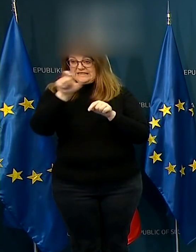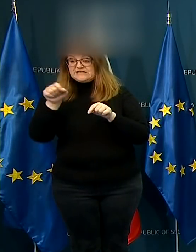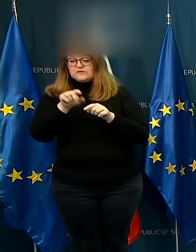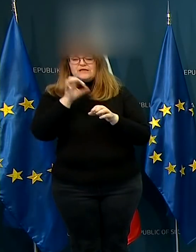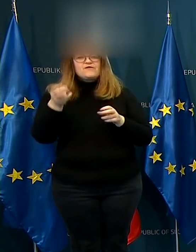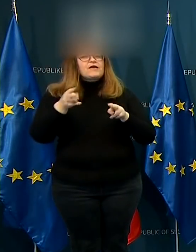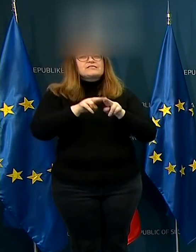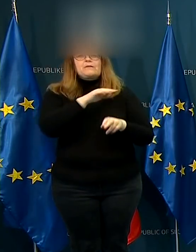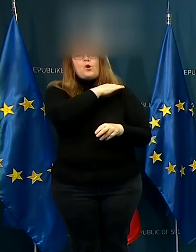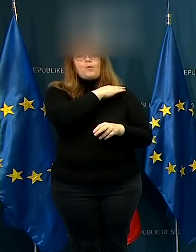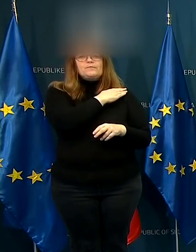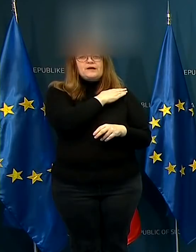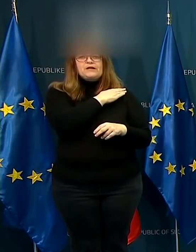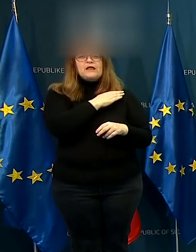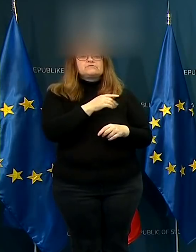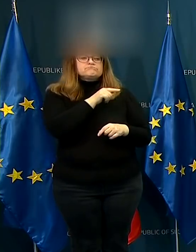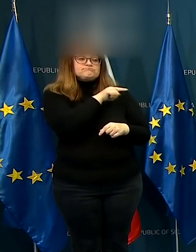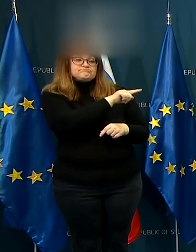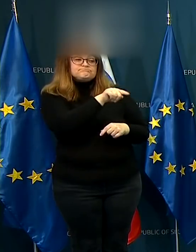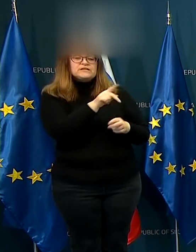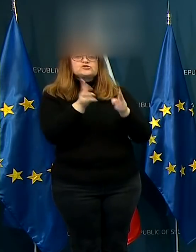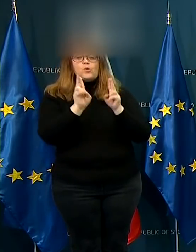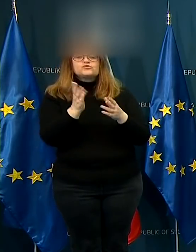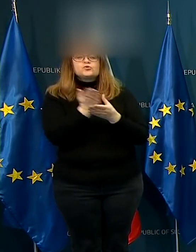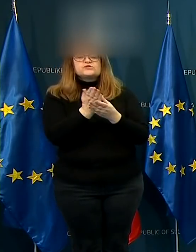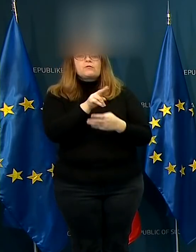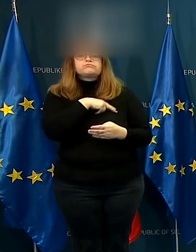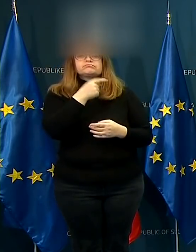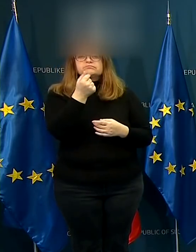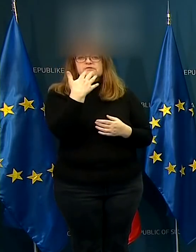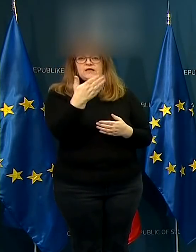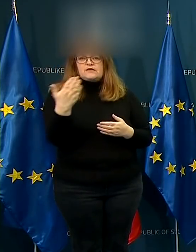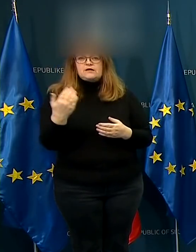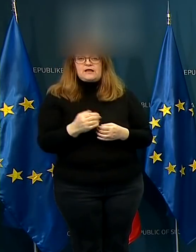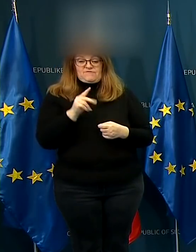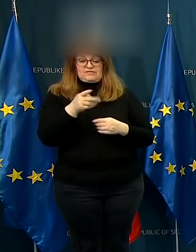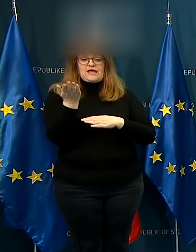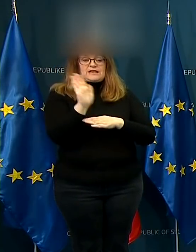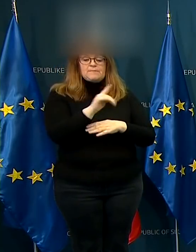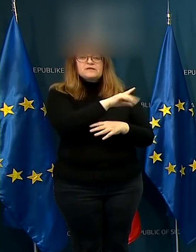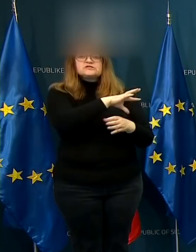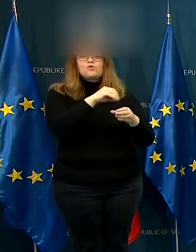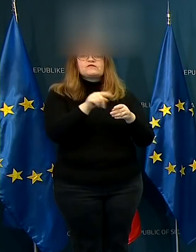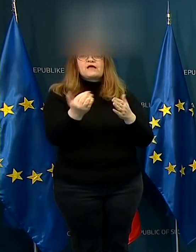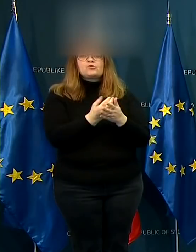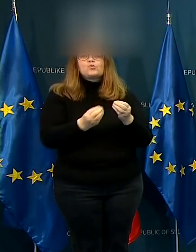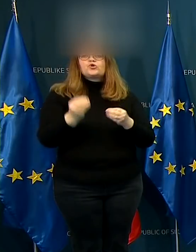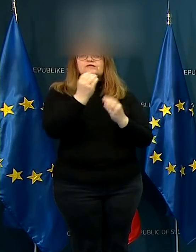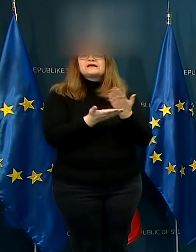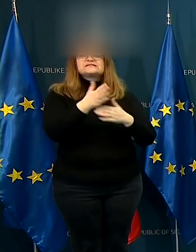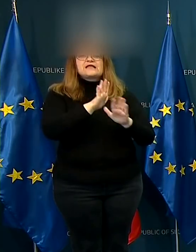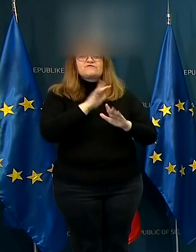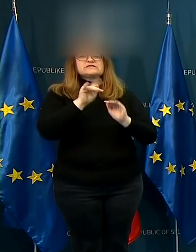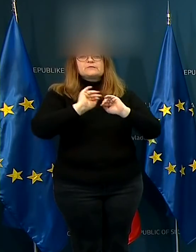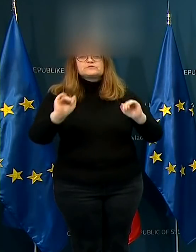dneh najbolj obremenjeni, smo s tem omogočili ustrezno nagrajevanje. V ta namen smo uvedli ta nov dodatek za nevarnost